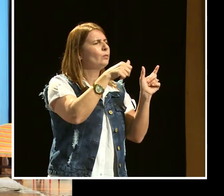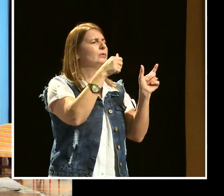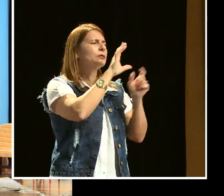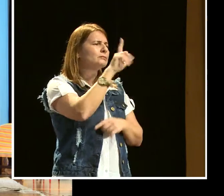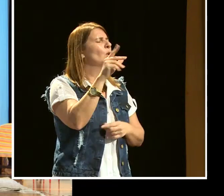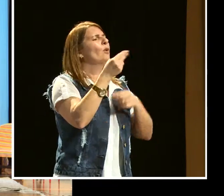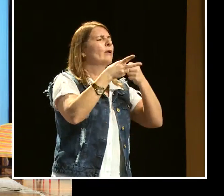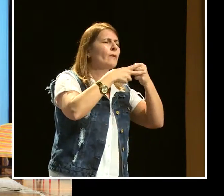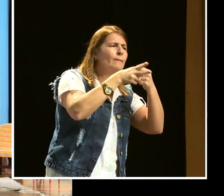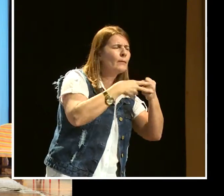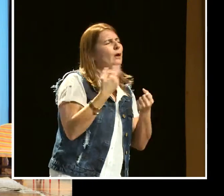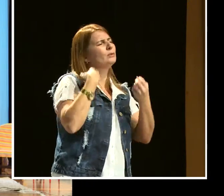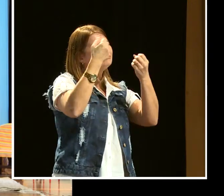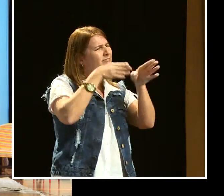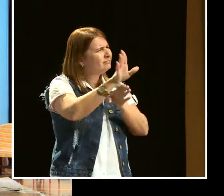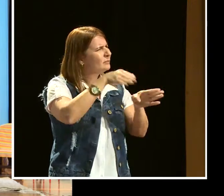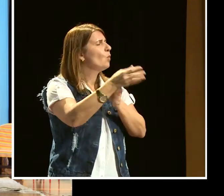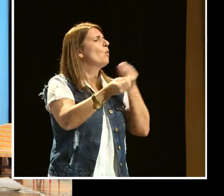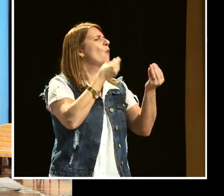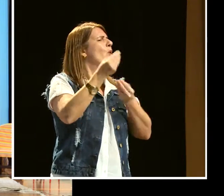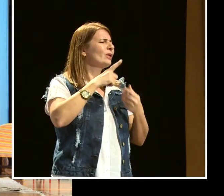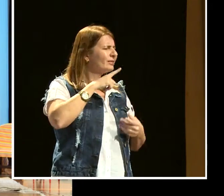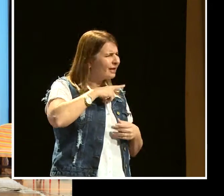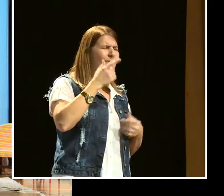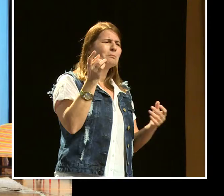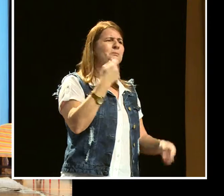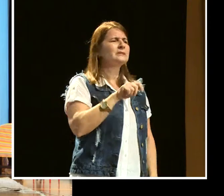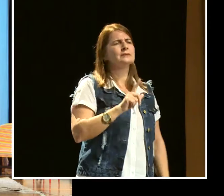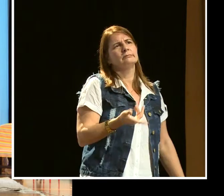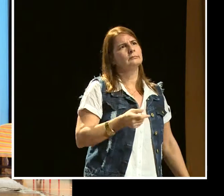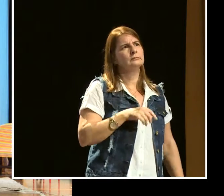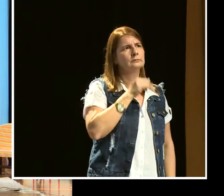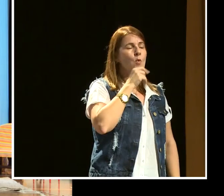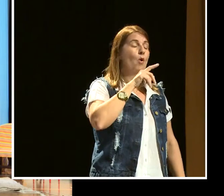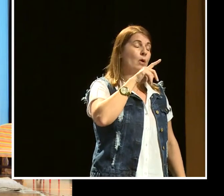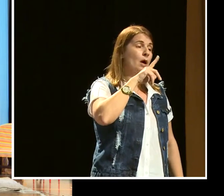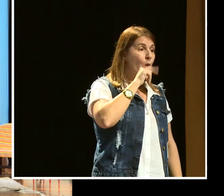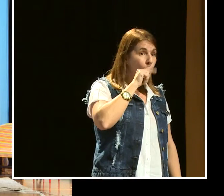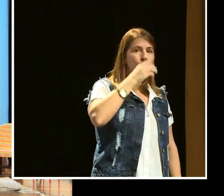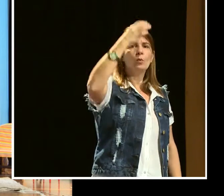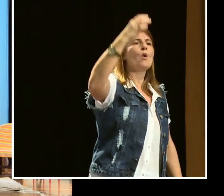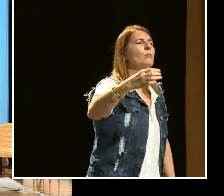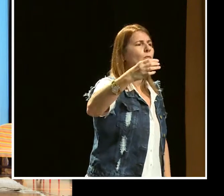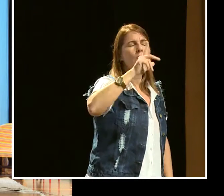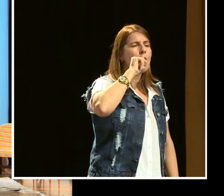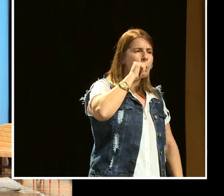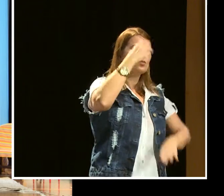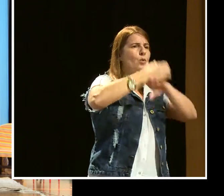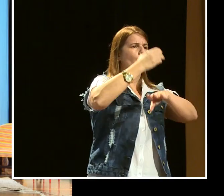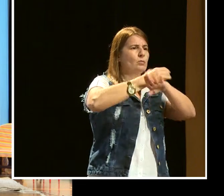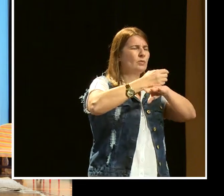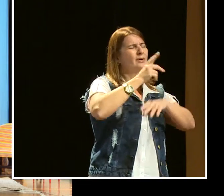Em relação aos classificadores também, verbos que precisavam de classificadores na língua de sinais. Por